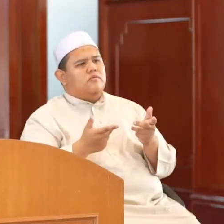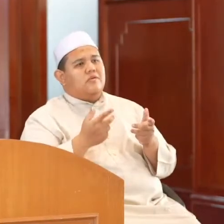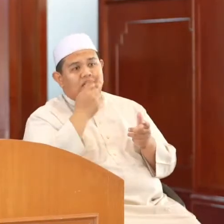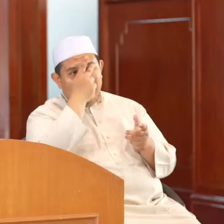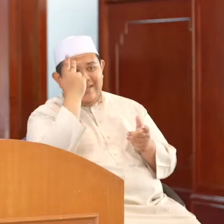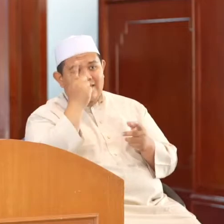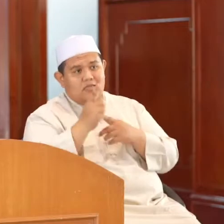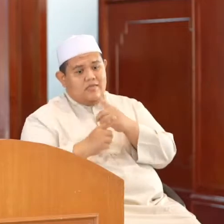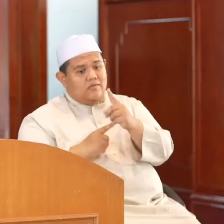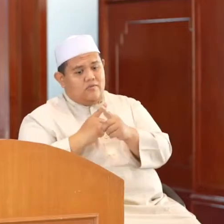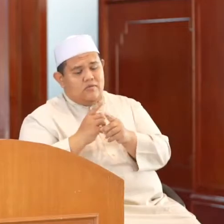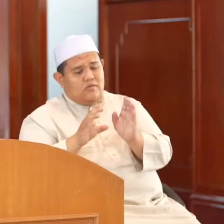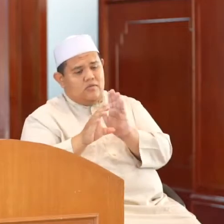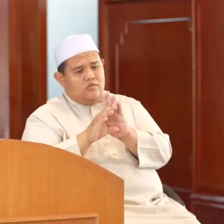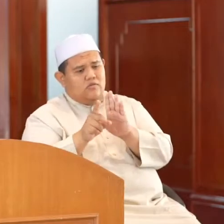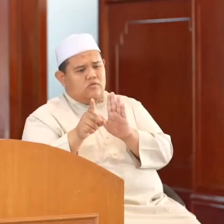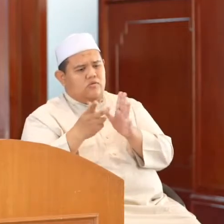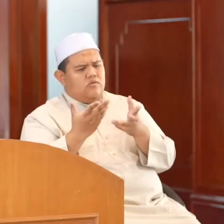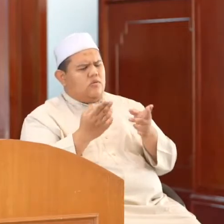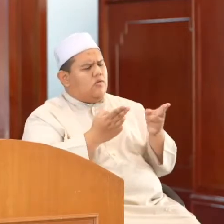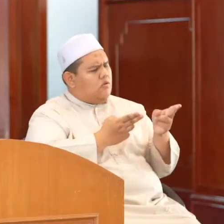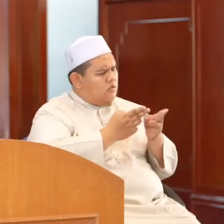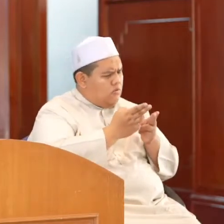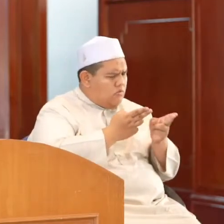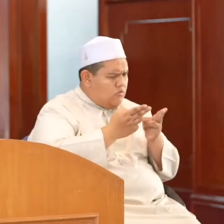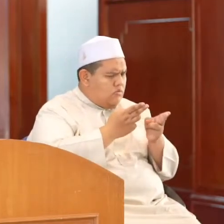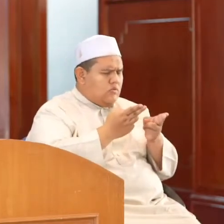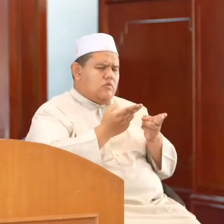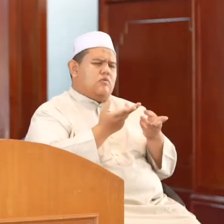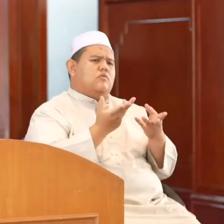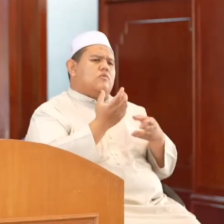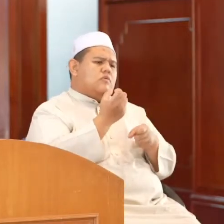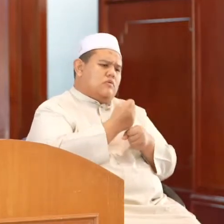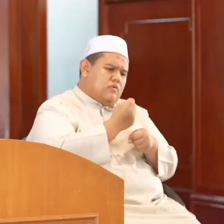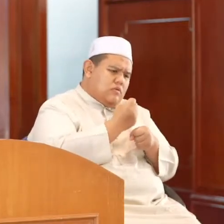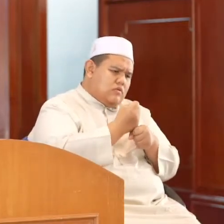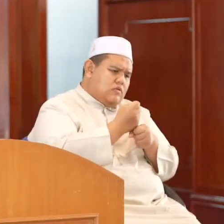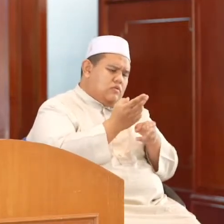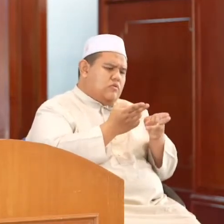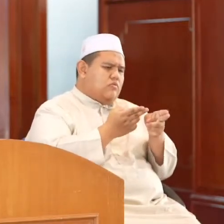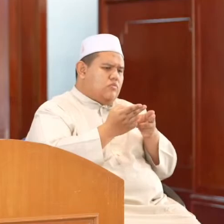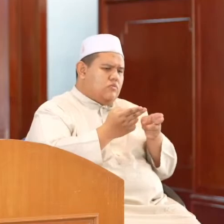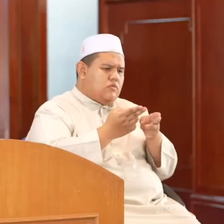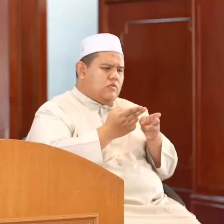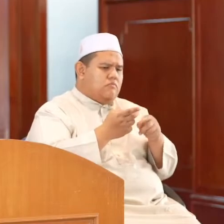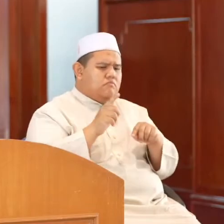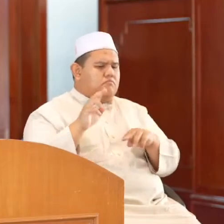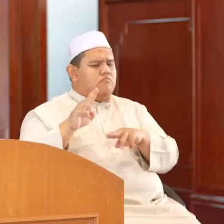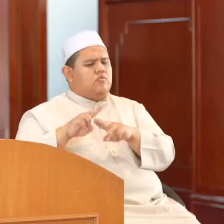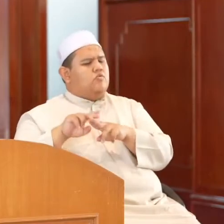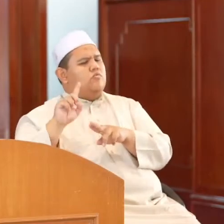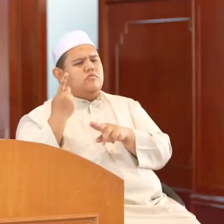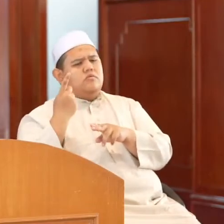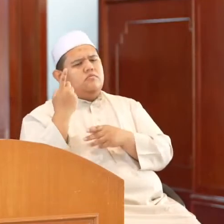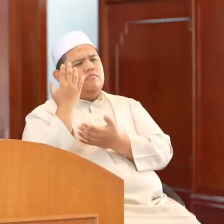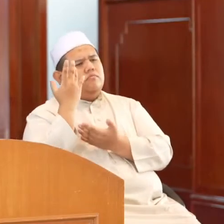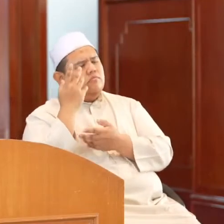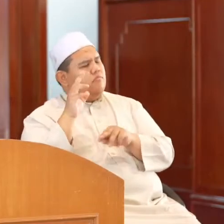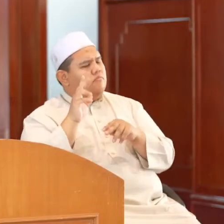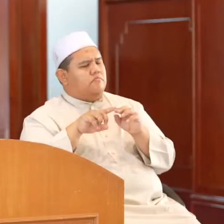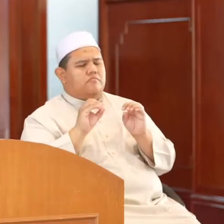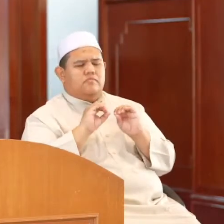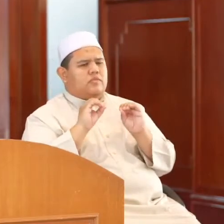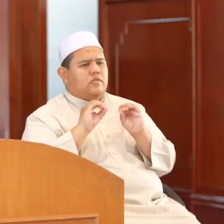Asbab dunia, contohnya dia kena usaha, dia tak bolehlah duduk saja tiba-tiba ni. Dia usaha, dia berstrategi, dia